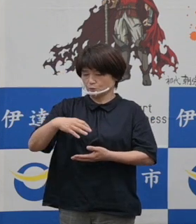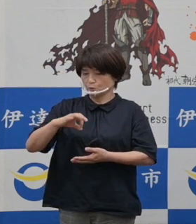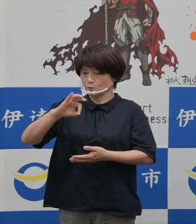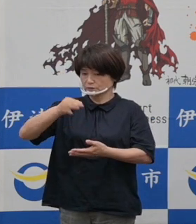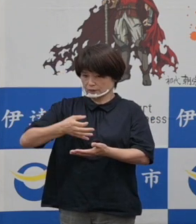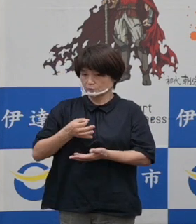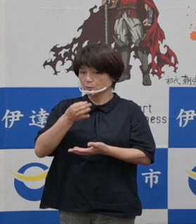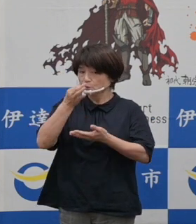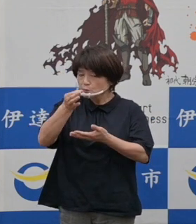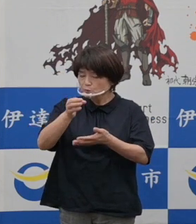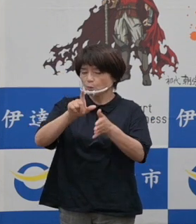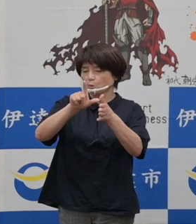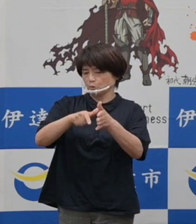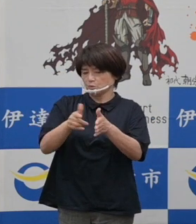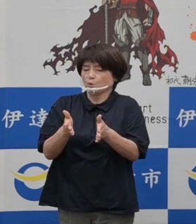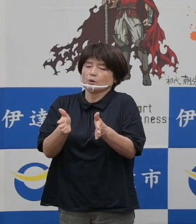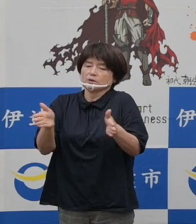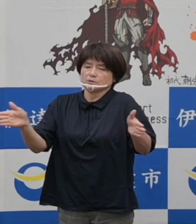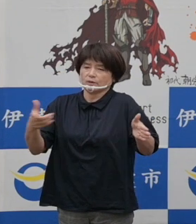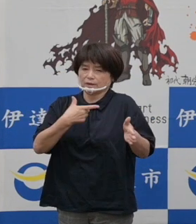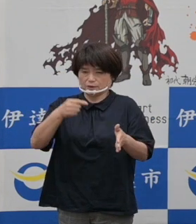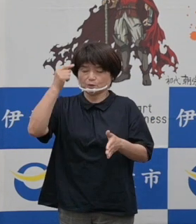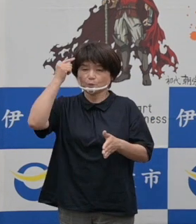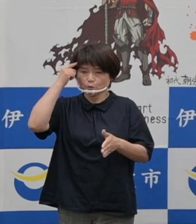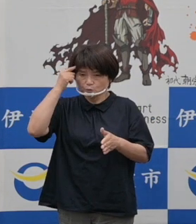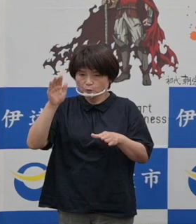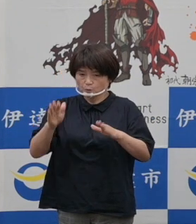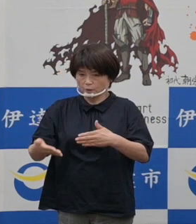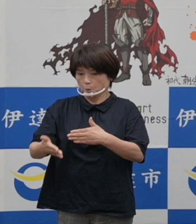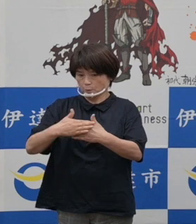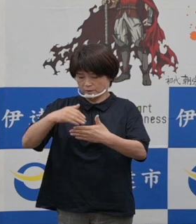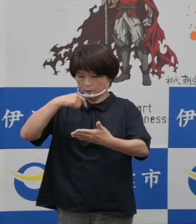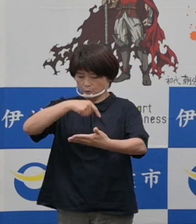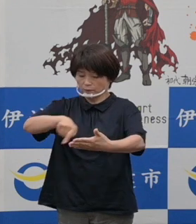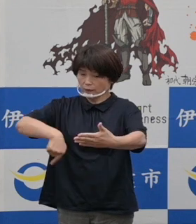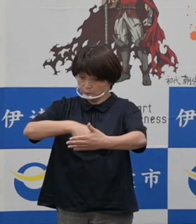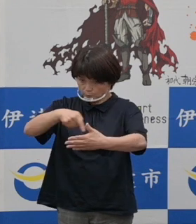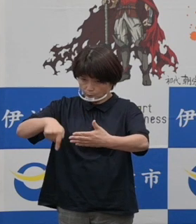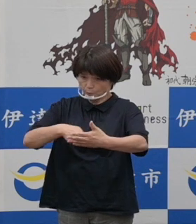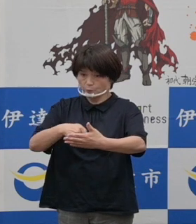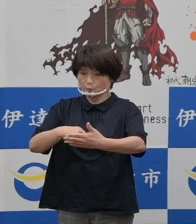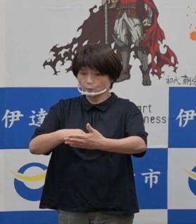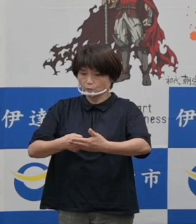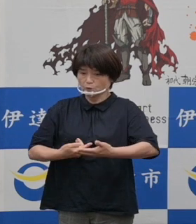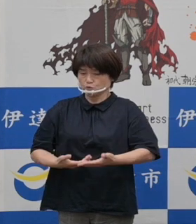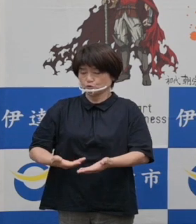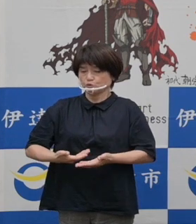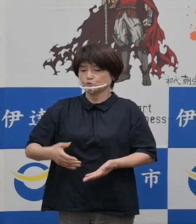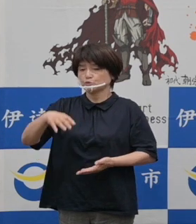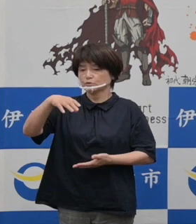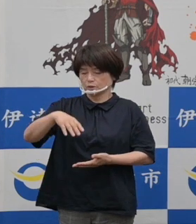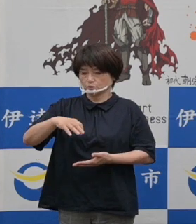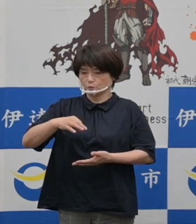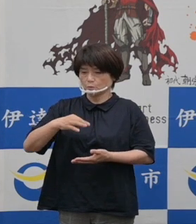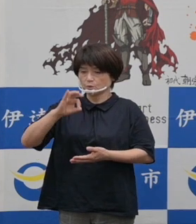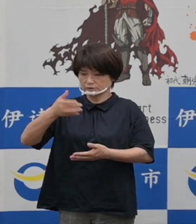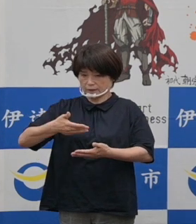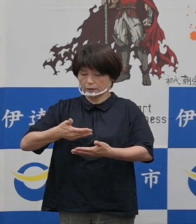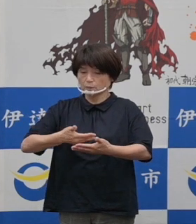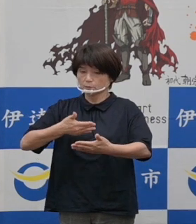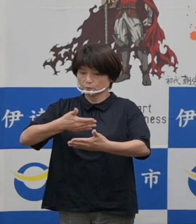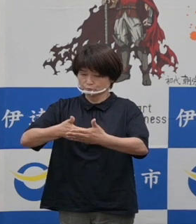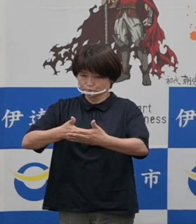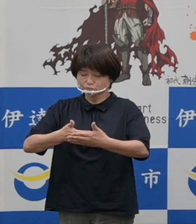まいりたいと思います。今回の補正の内容でございますが、ふるさと納税受付額の増額